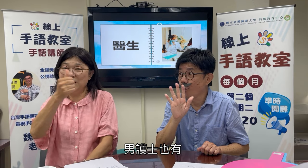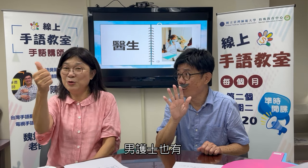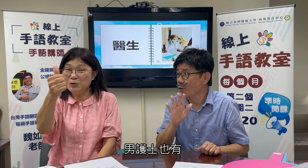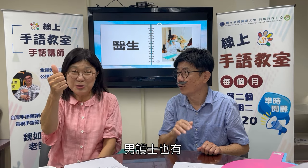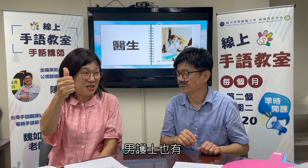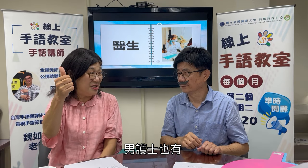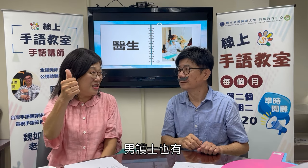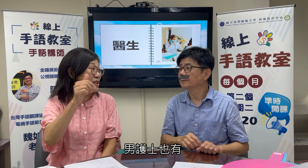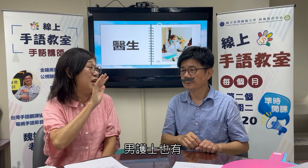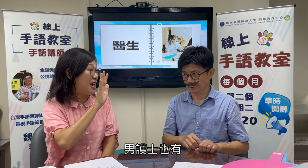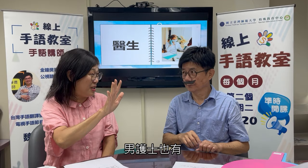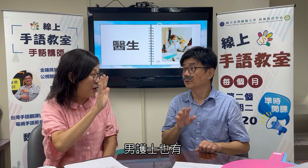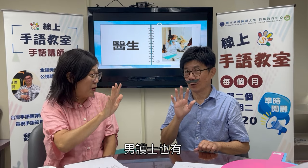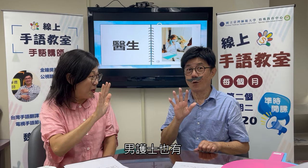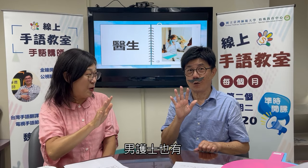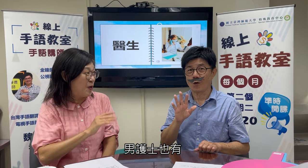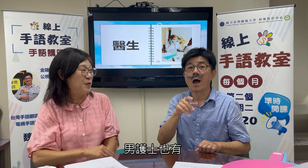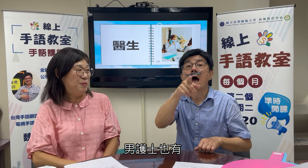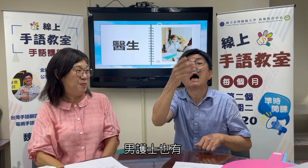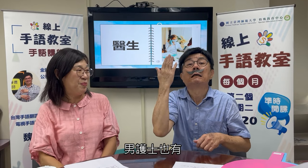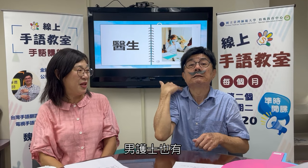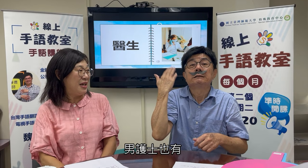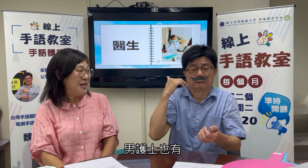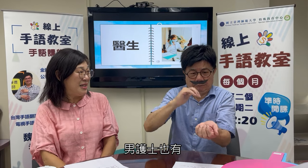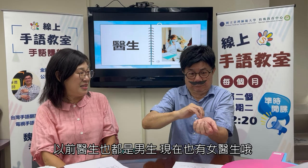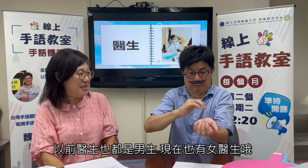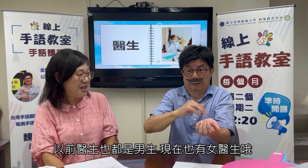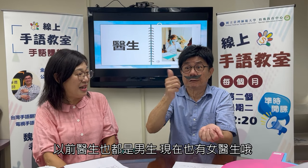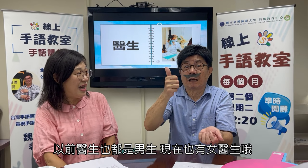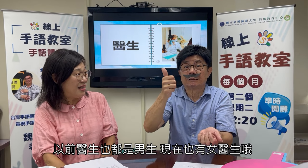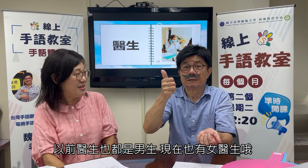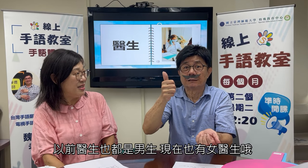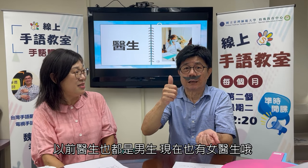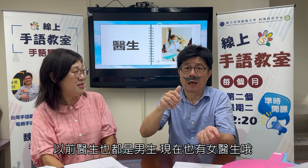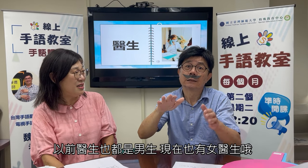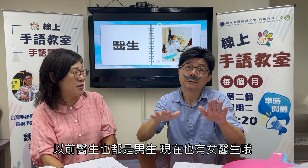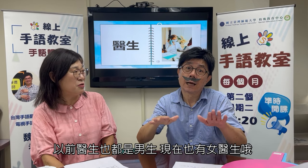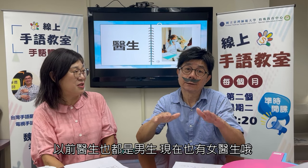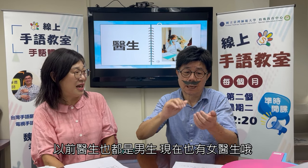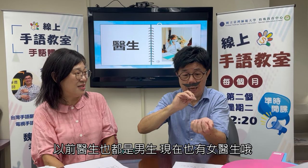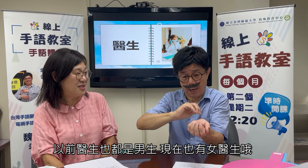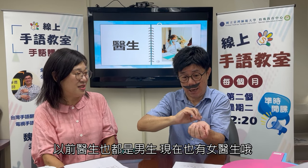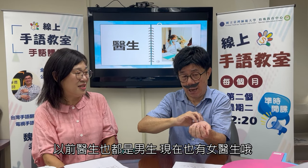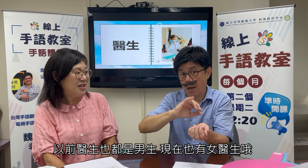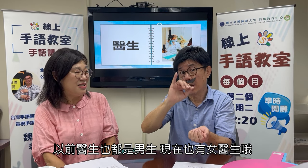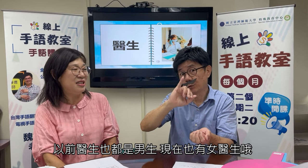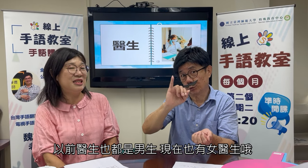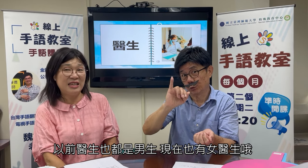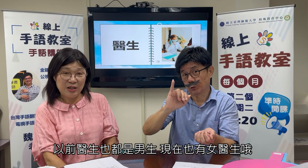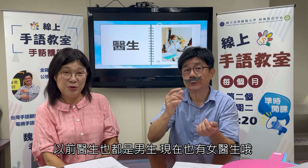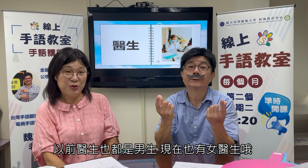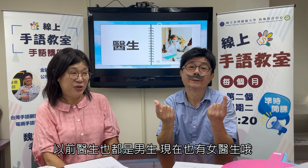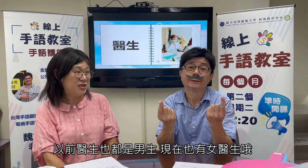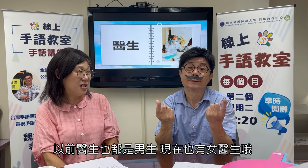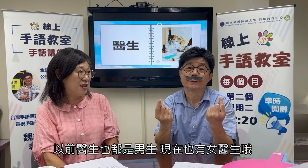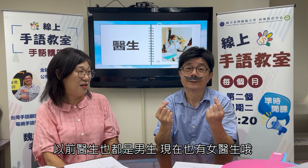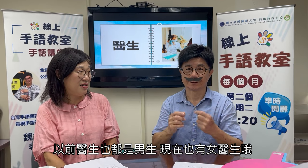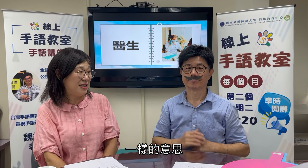护士也有。以前啊，医生也都是男生，现在也有女医生咯，一样